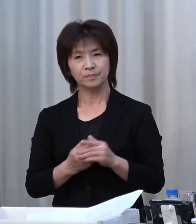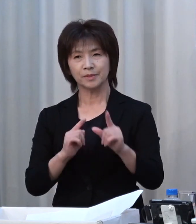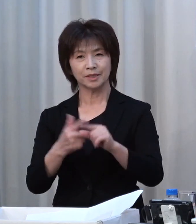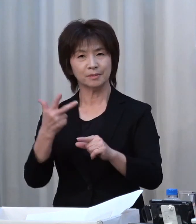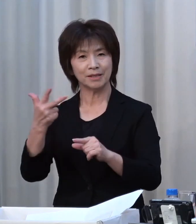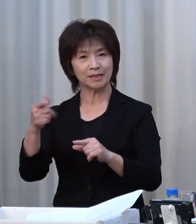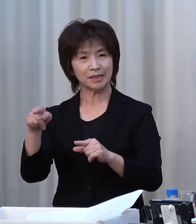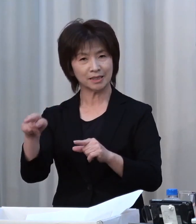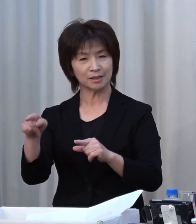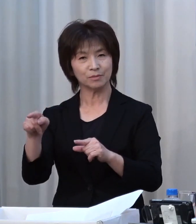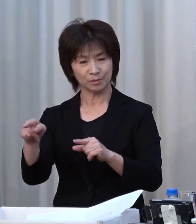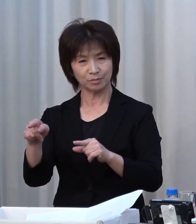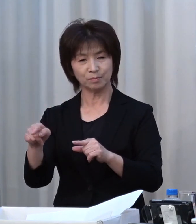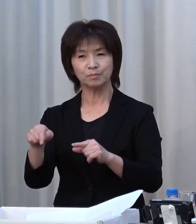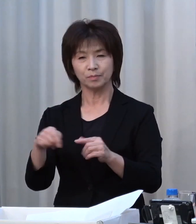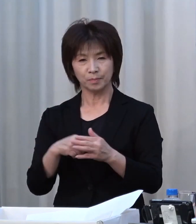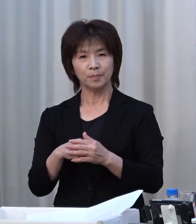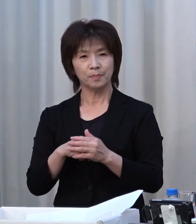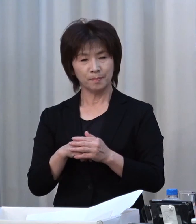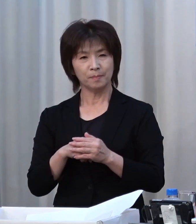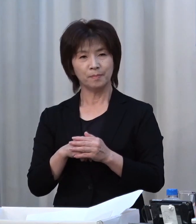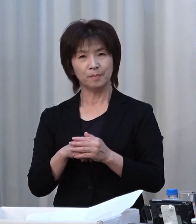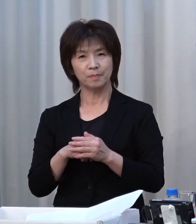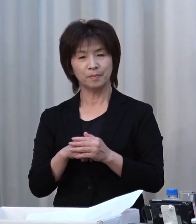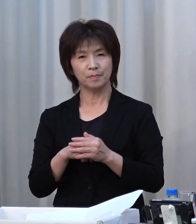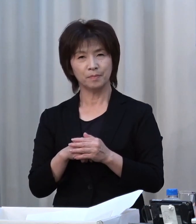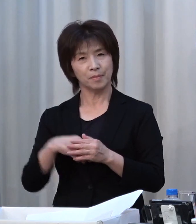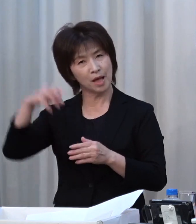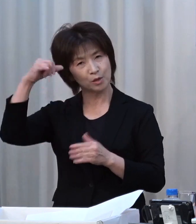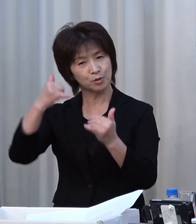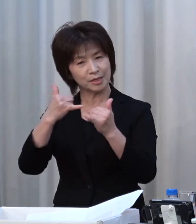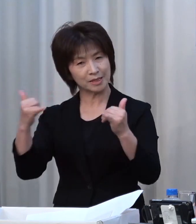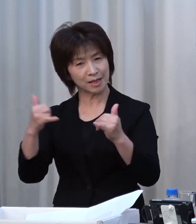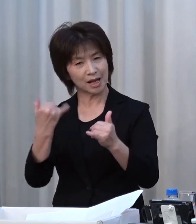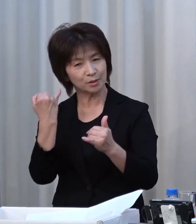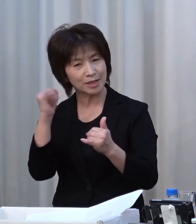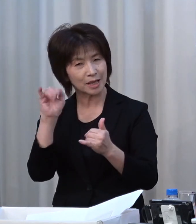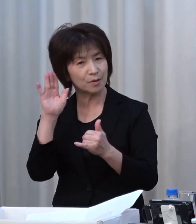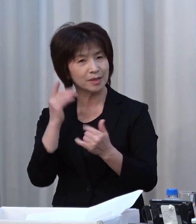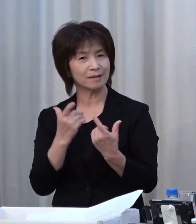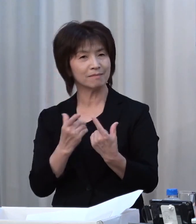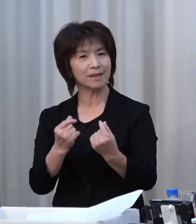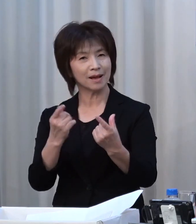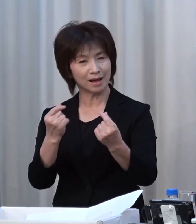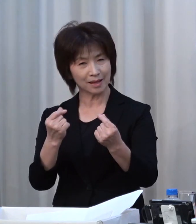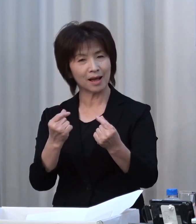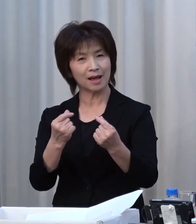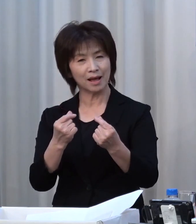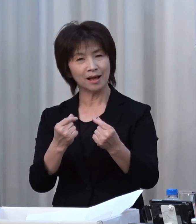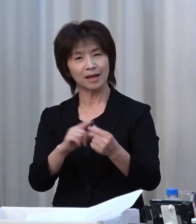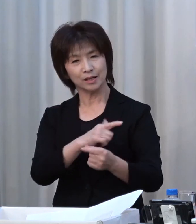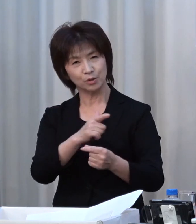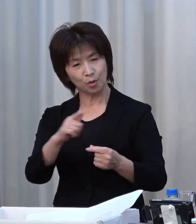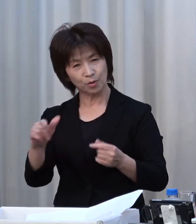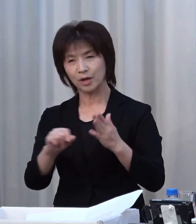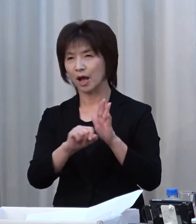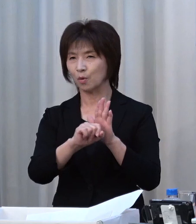千葉市においてもですね、有識者の意見も伺いながら、費用対効果ですよね、